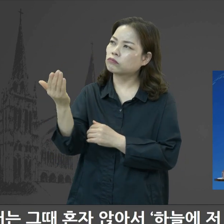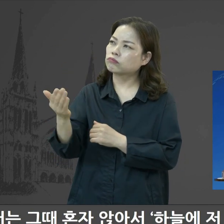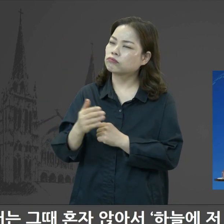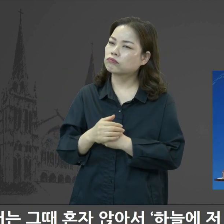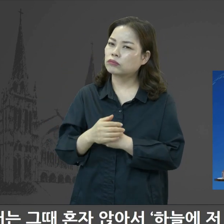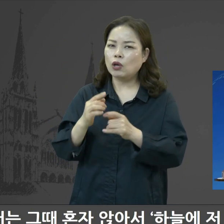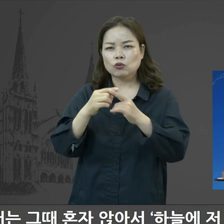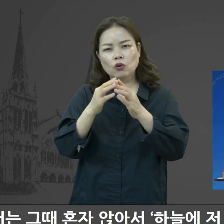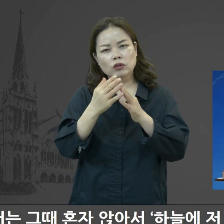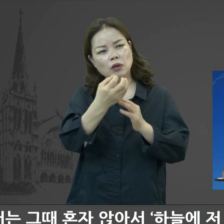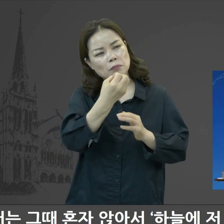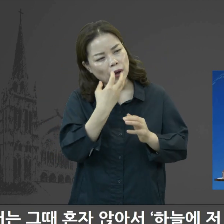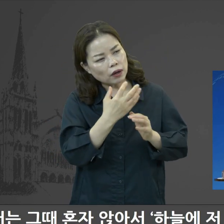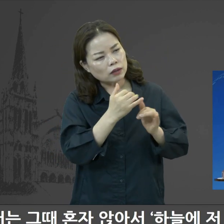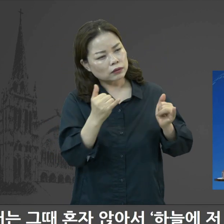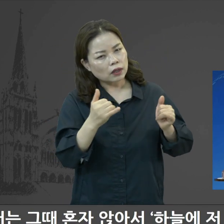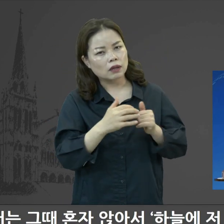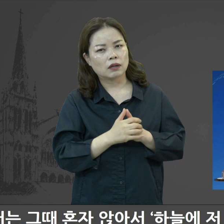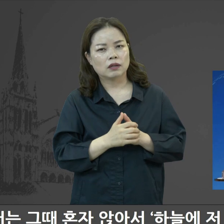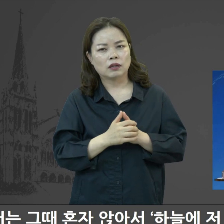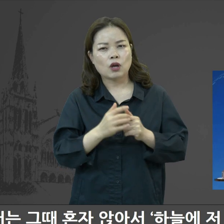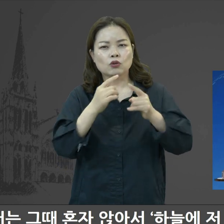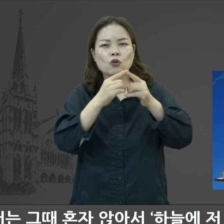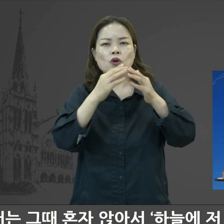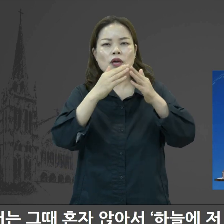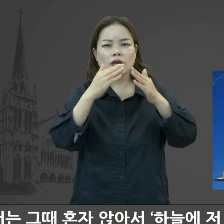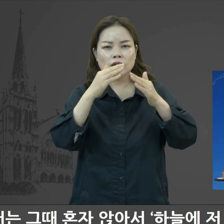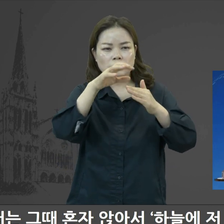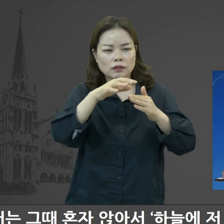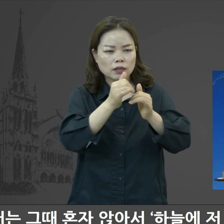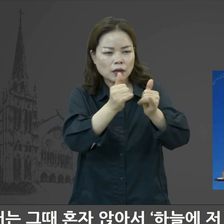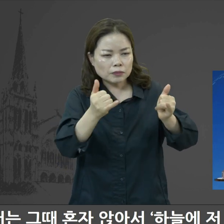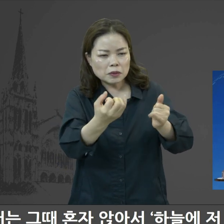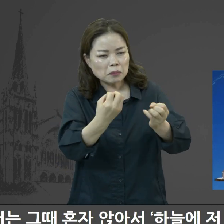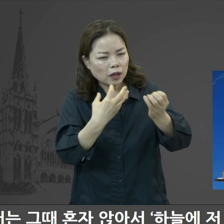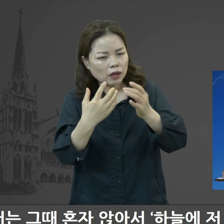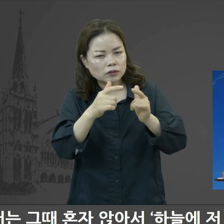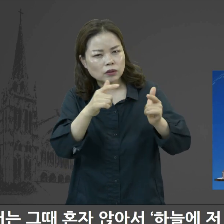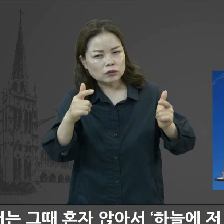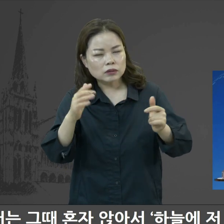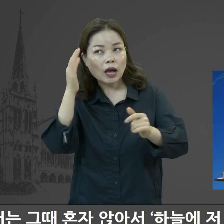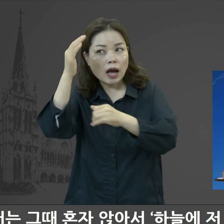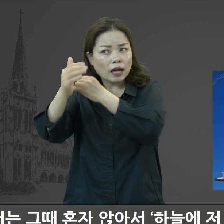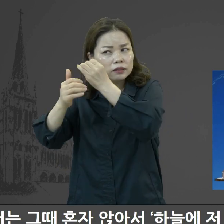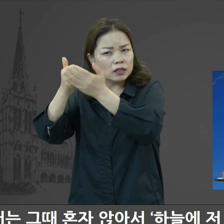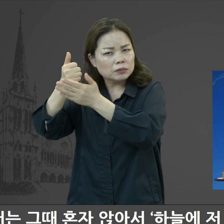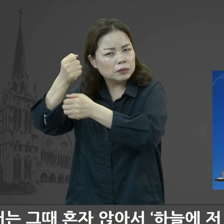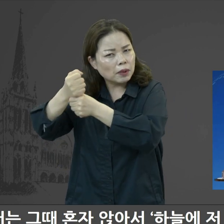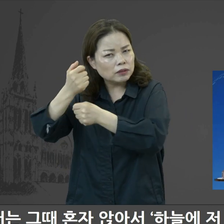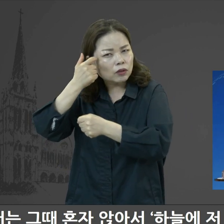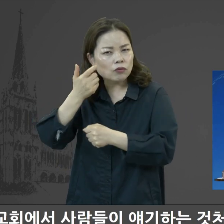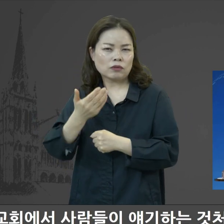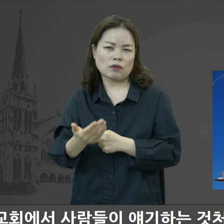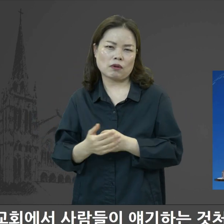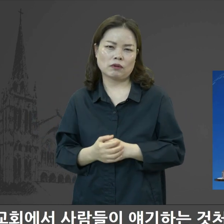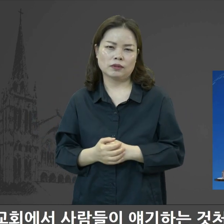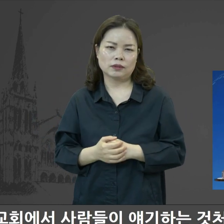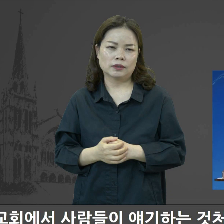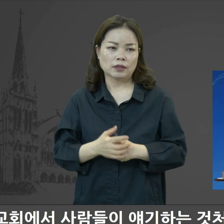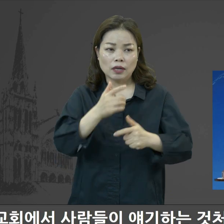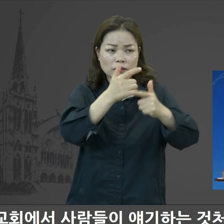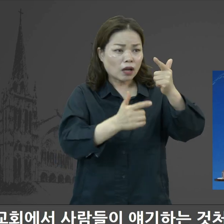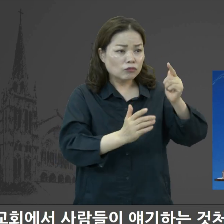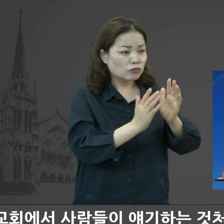아니면 교회에서 말하는 사람들이 교회에서 사람들이 얘기하는 것처럼 하나님이 만든 건가? 그리고 저